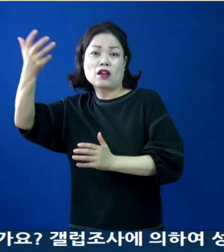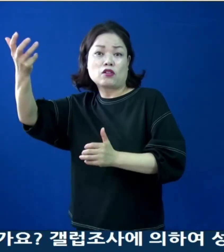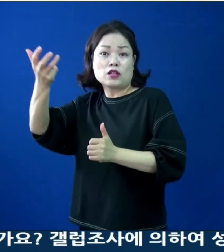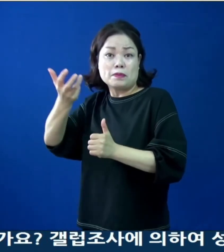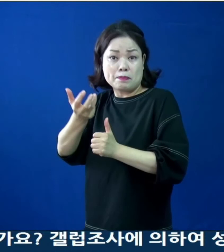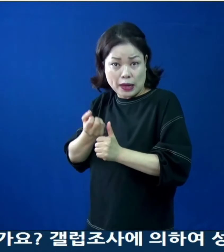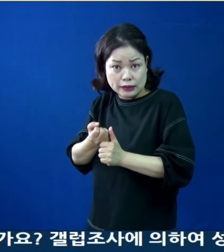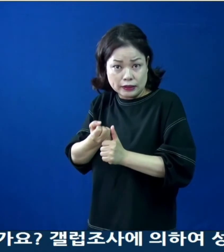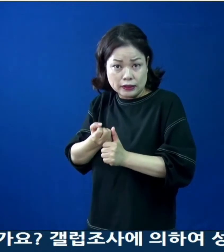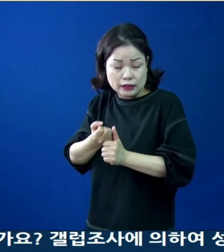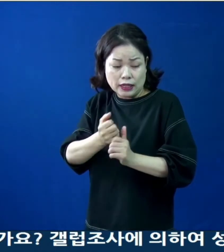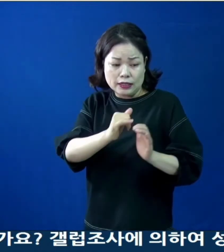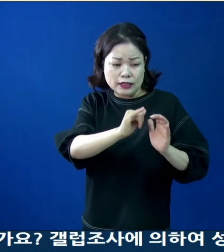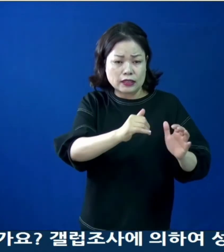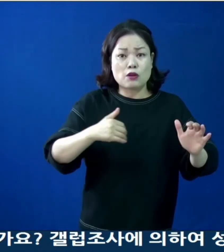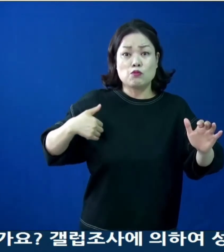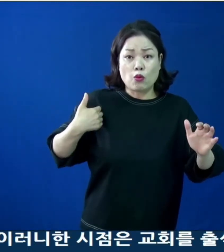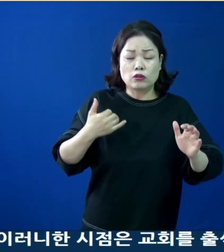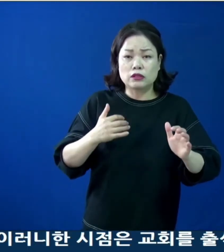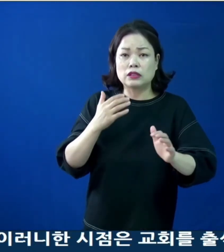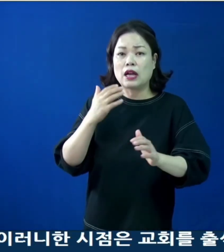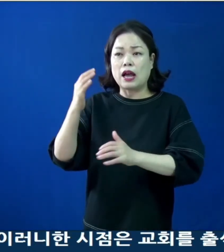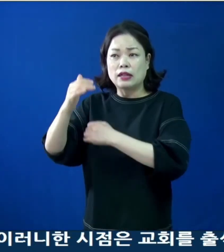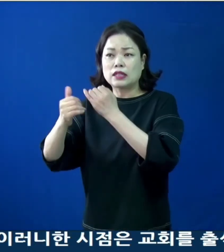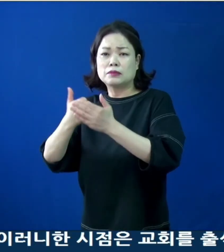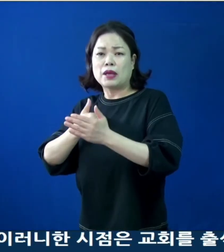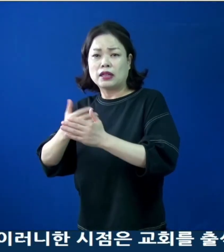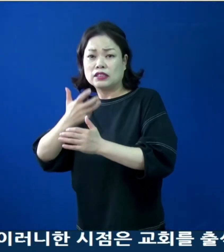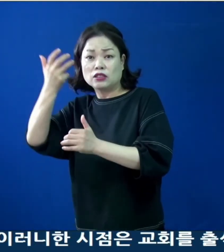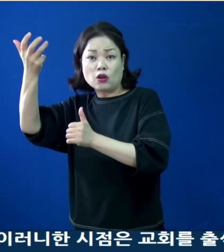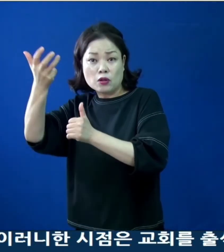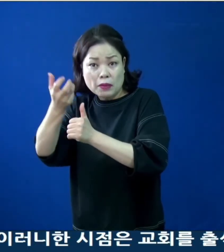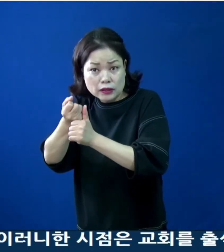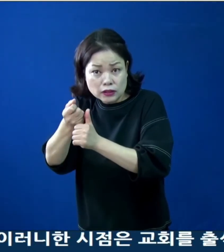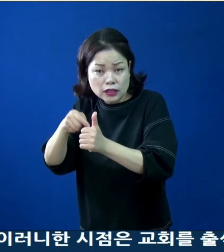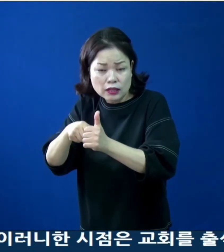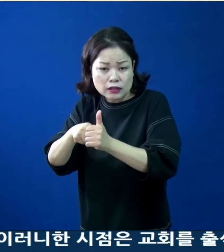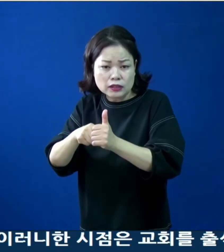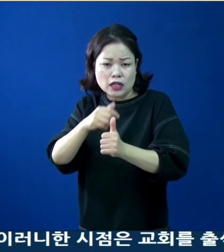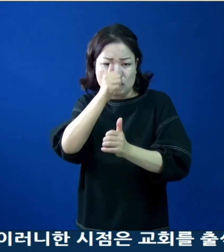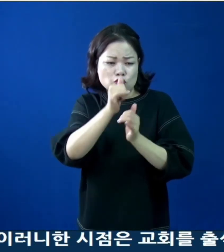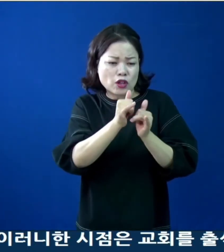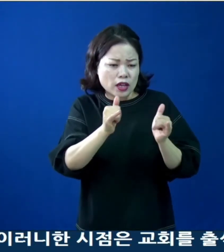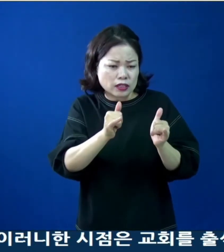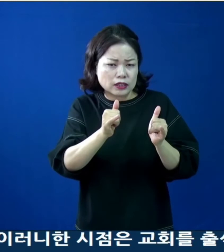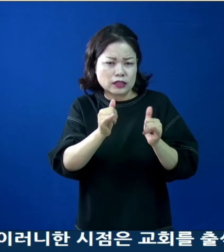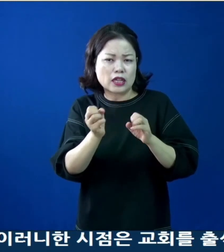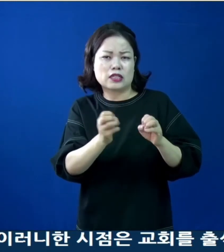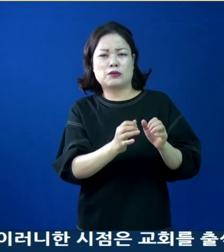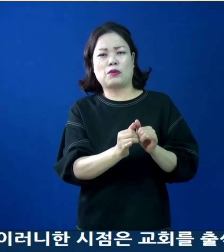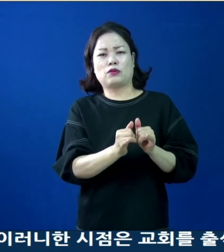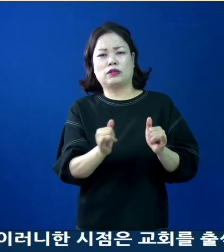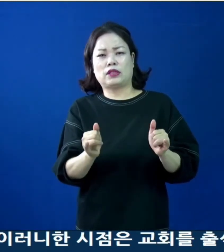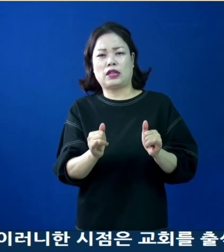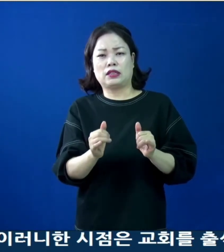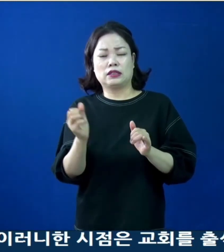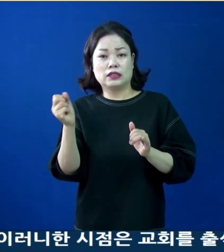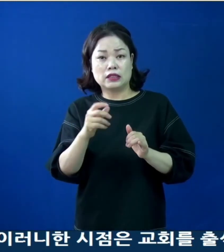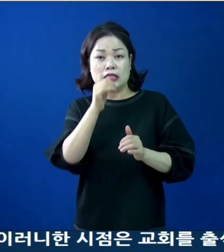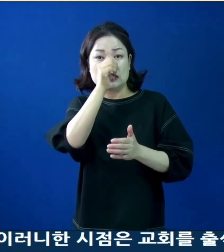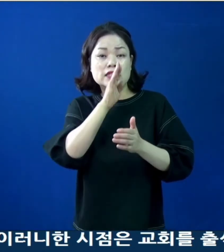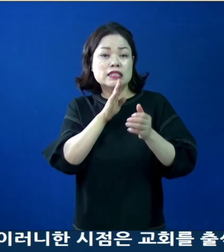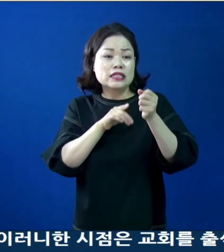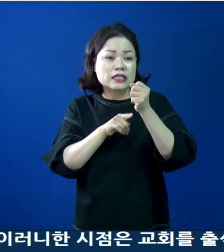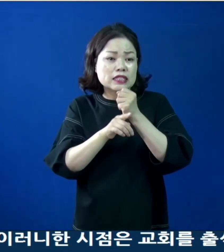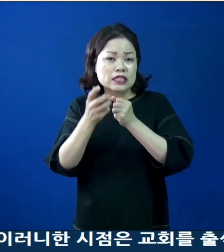세상이 알지 못한 영을 받은 사람, 도저히 이 세상에서 죄인으로 인해서 영원한 생명을 잃어버린 사람, 그래서 그 진리의